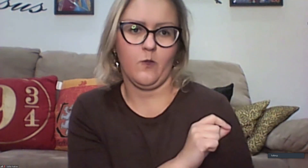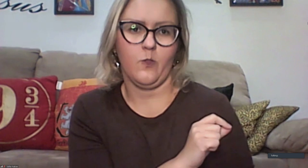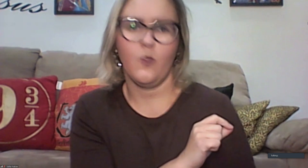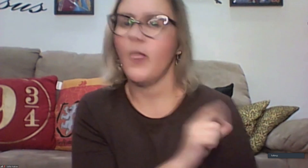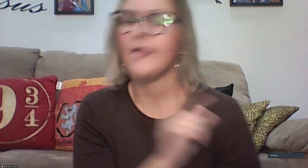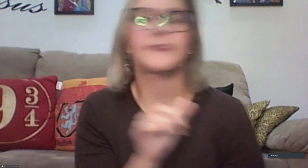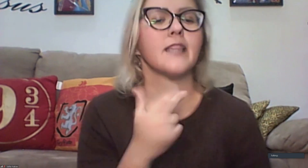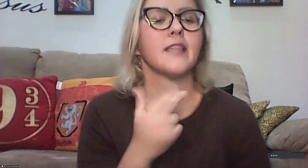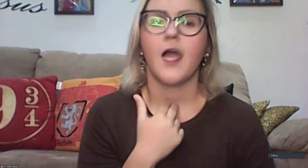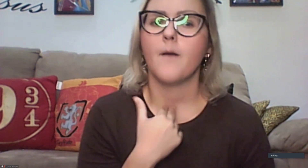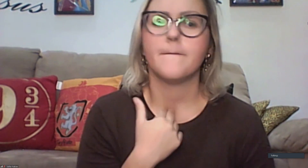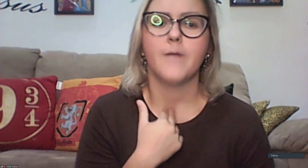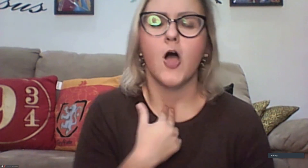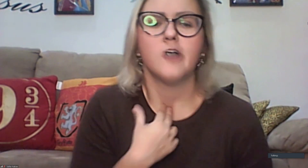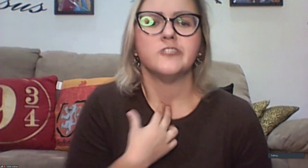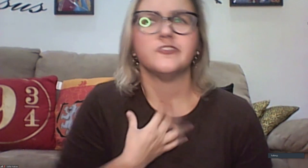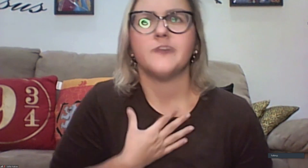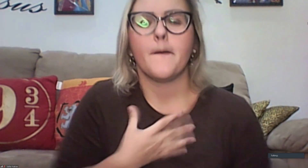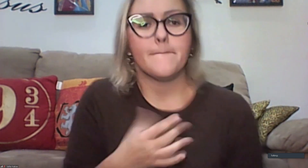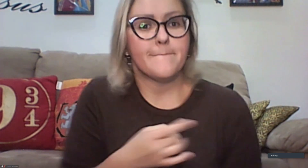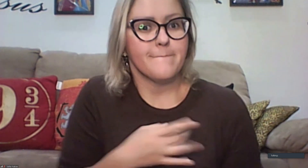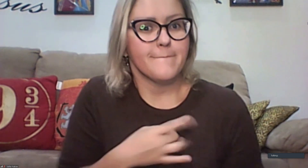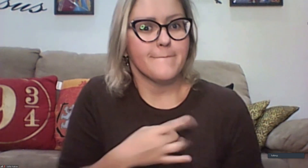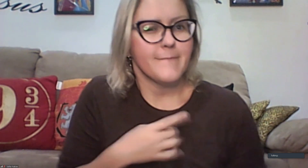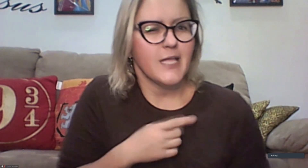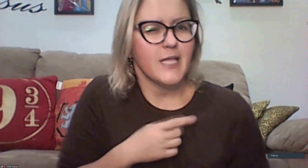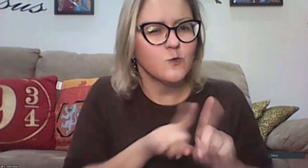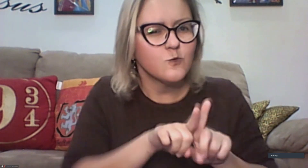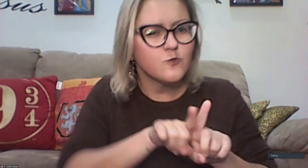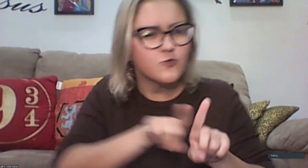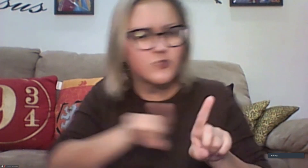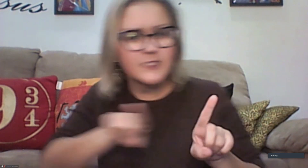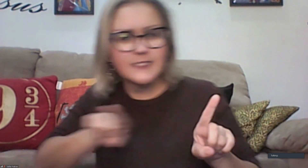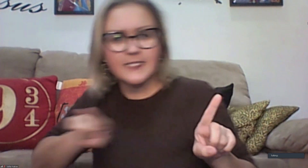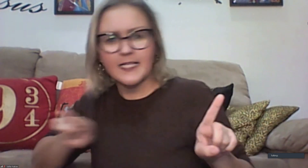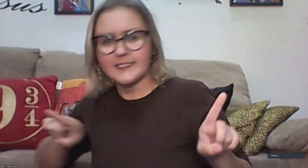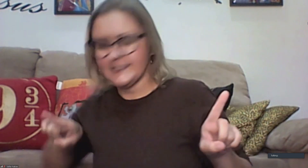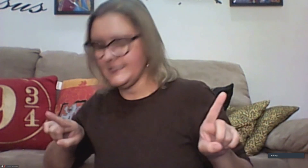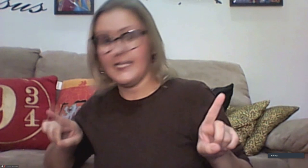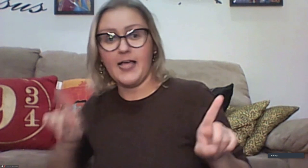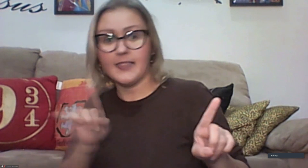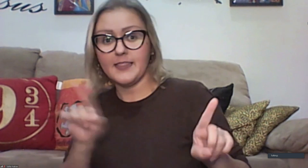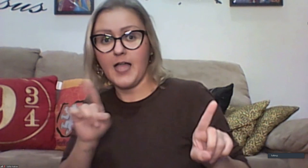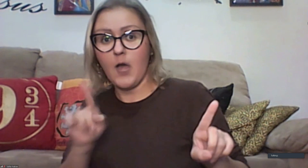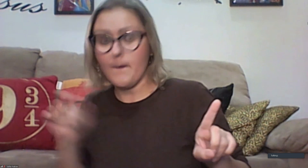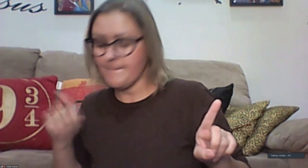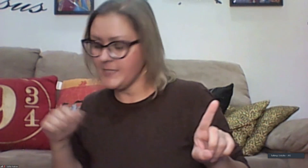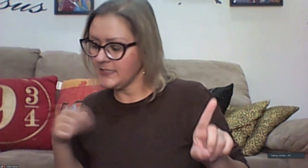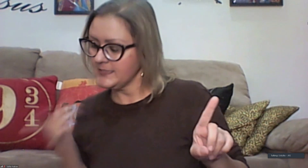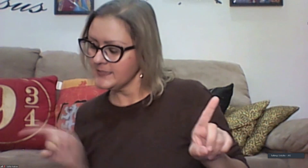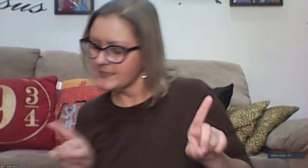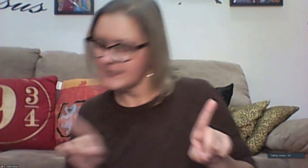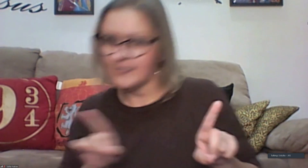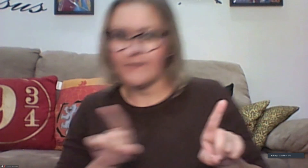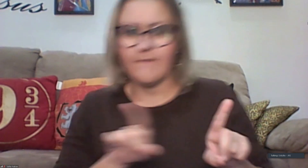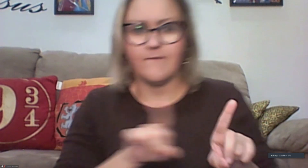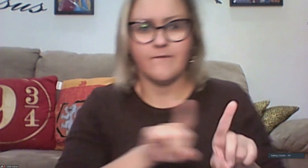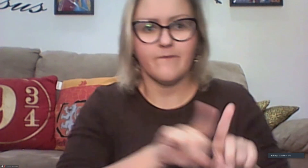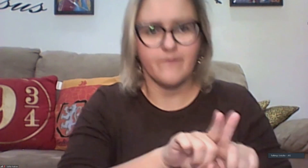e não distanciar-se dele. Você precisa chegar perto, chegar junto desse aluno, convidá-lo, Falar para